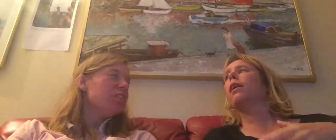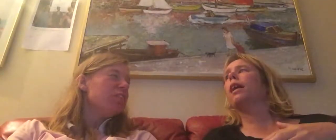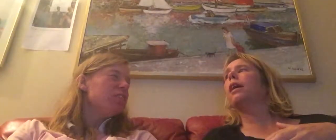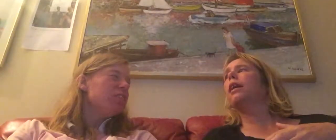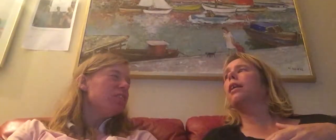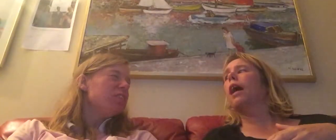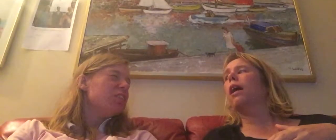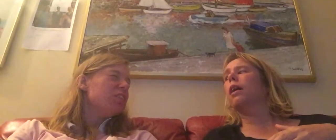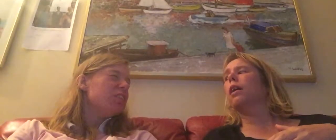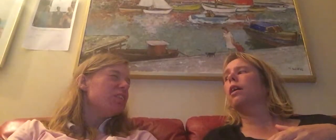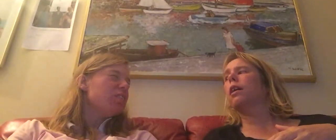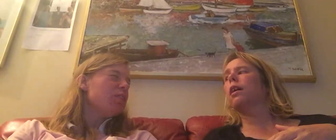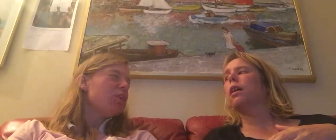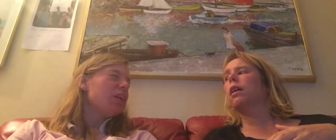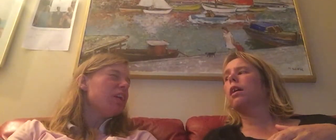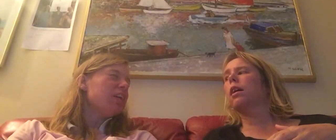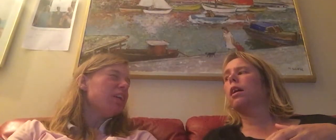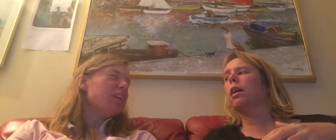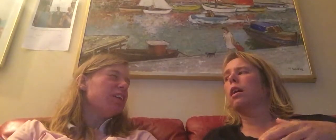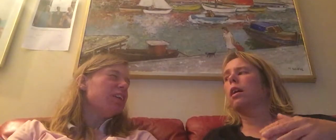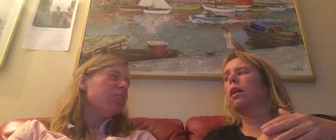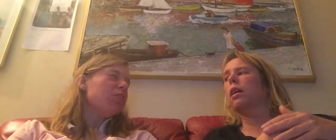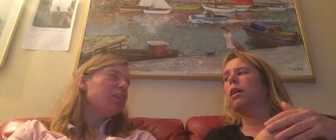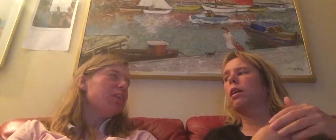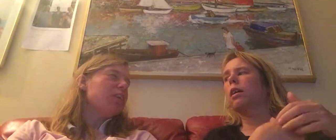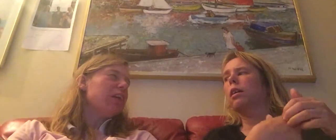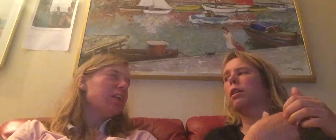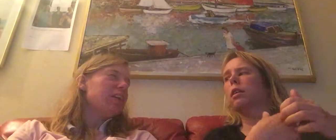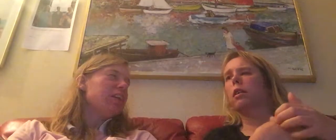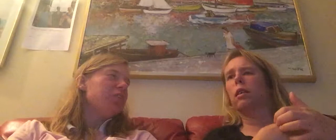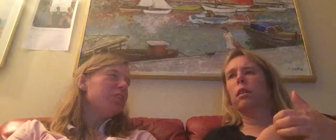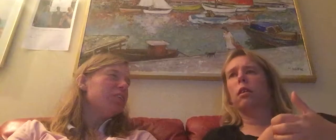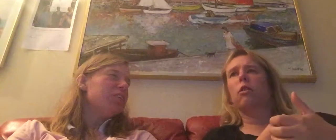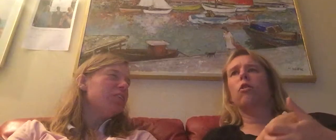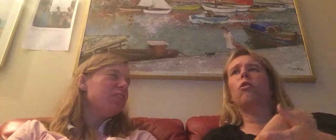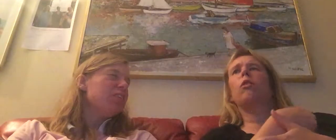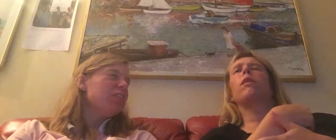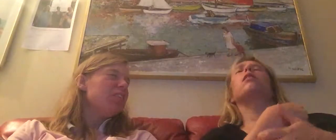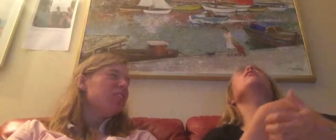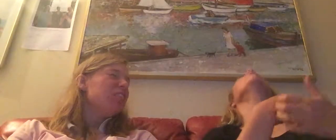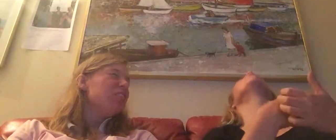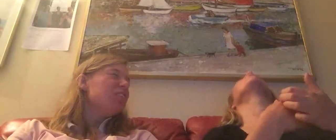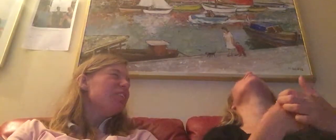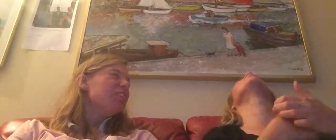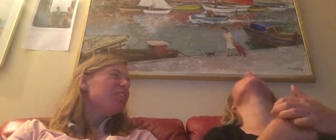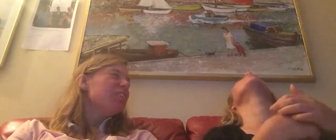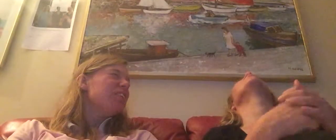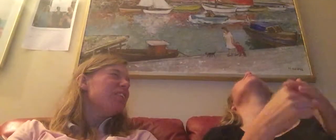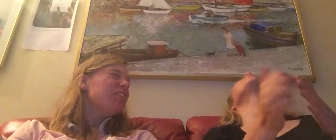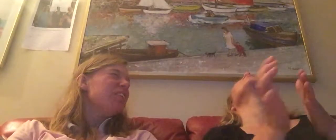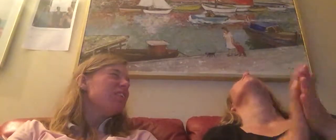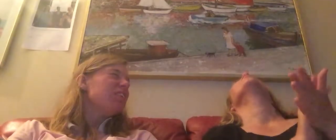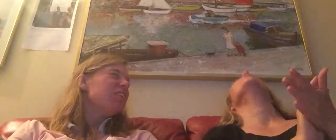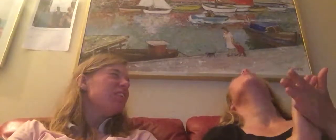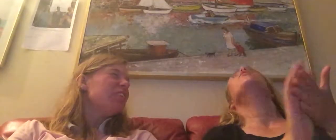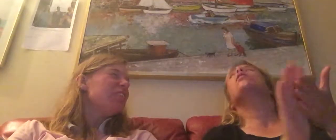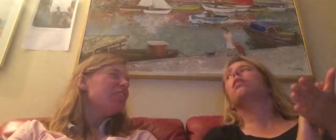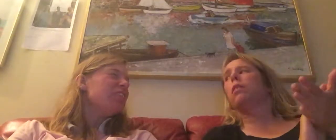i Gedia. Du tagit en Anna har tagit, alla annor. Då tar vi någon i kören.